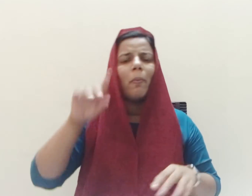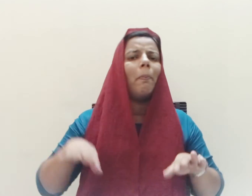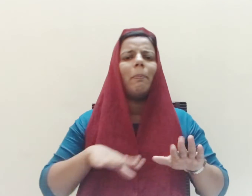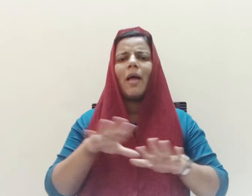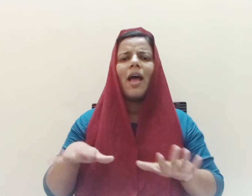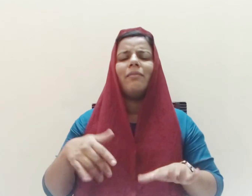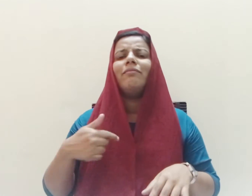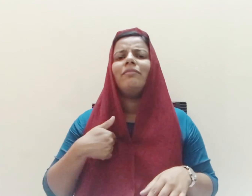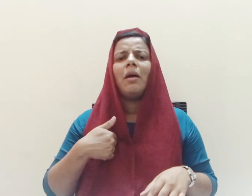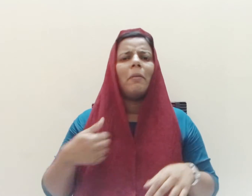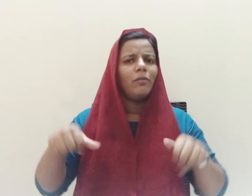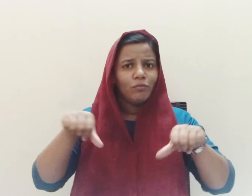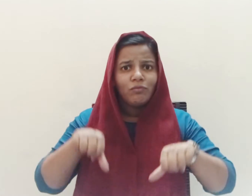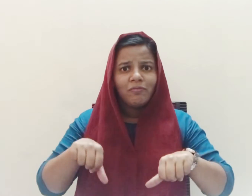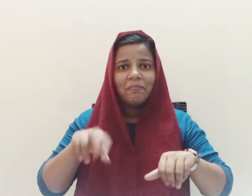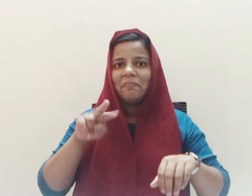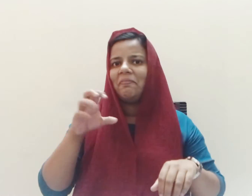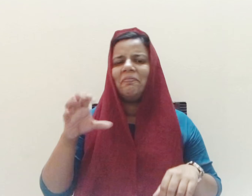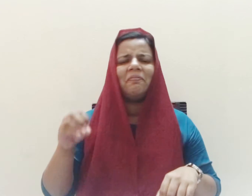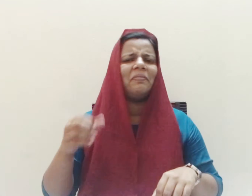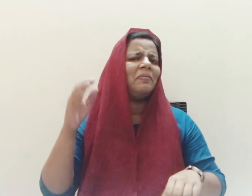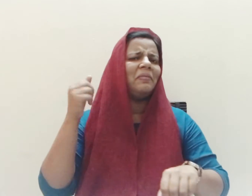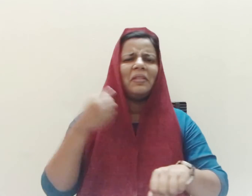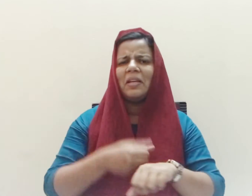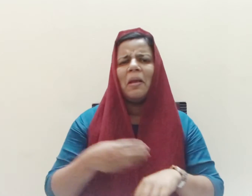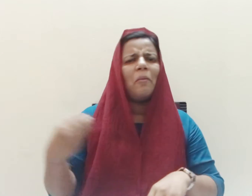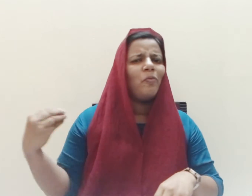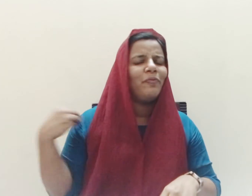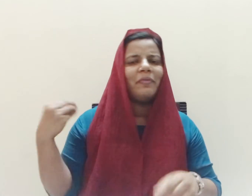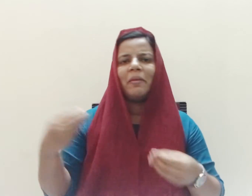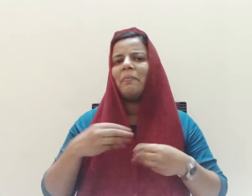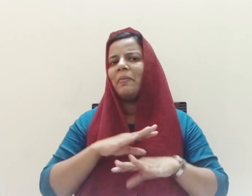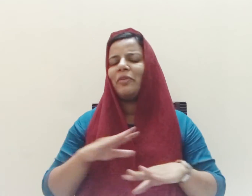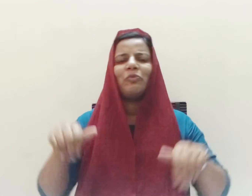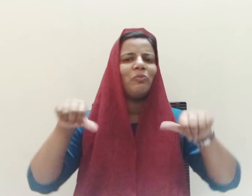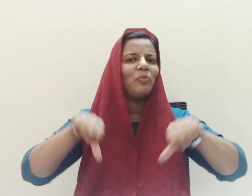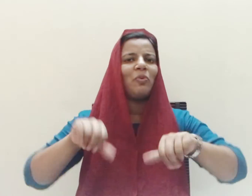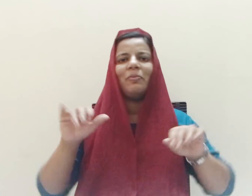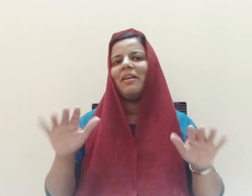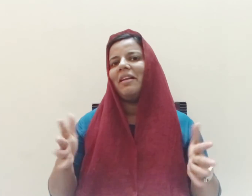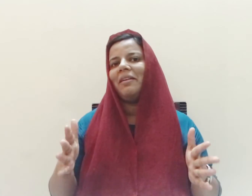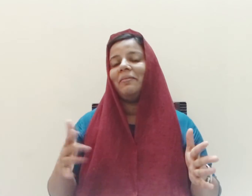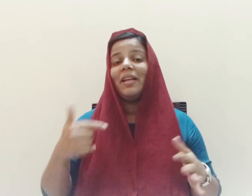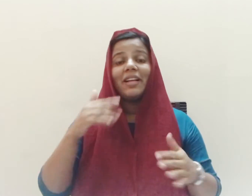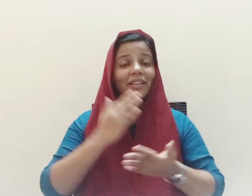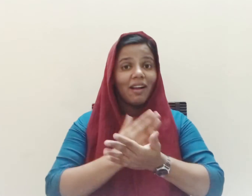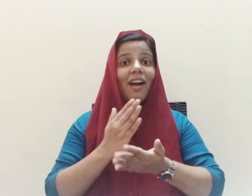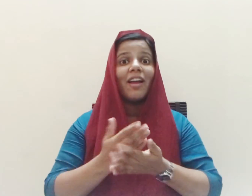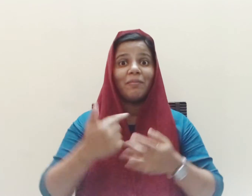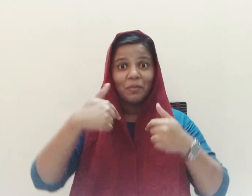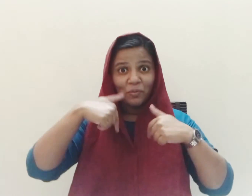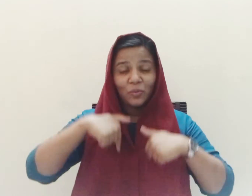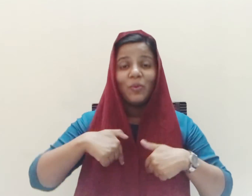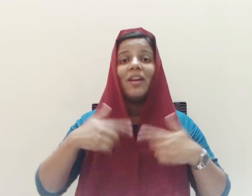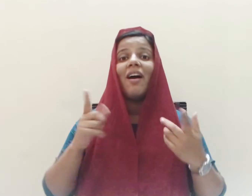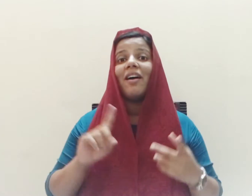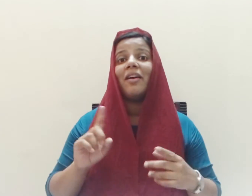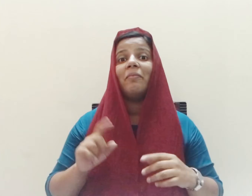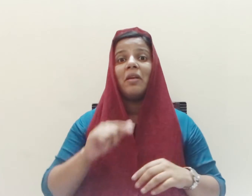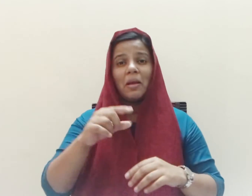പദ്ധതികളും നമ്മളെ തകർക്കത്തില്ല. പിശാചിന് നമ്മളെ തോൽപ്പിക്കാൻ കഴിയത്തില്ല. കാരണം നമ്മുടെ അകത്തുള്ളവൻ ആമേൻ